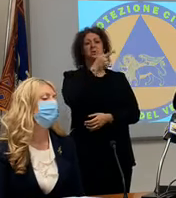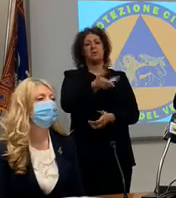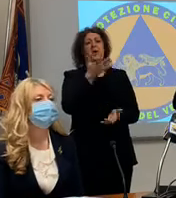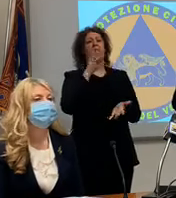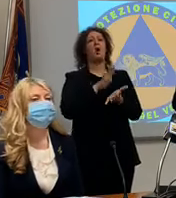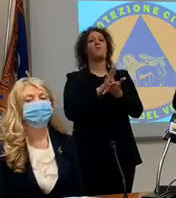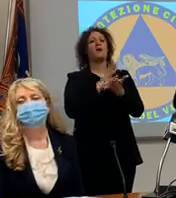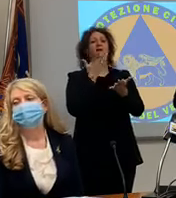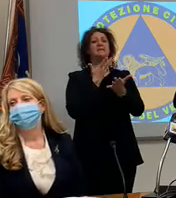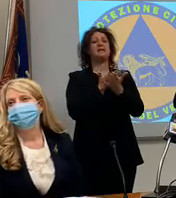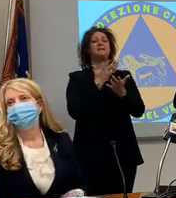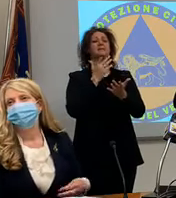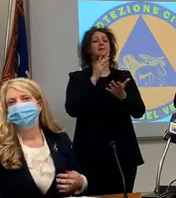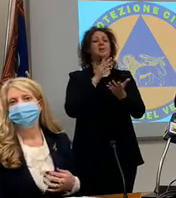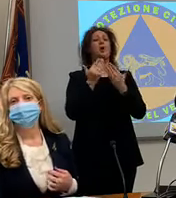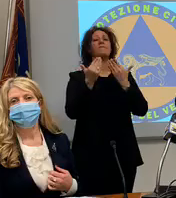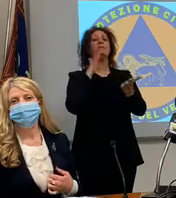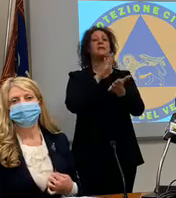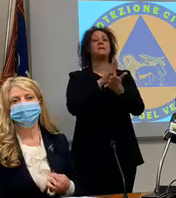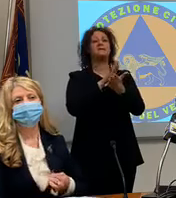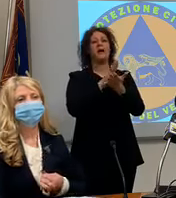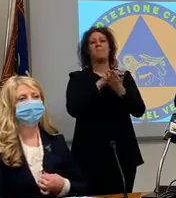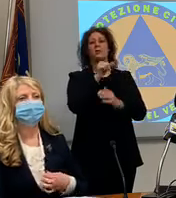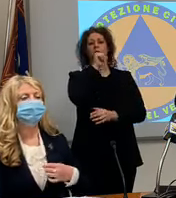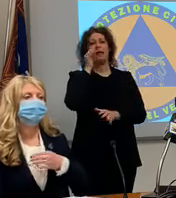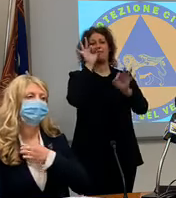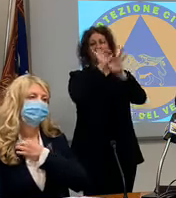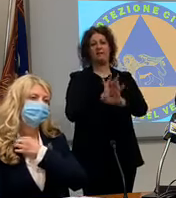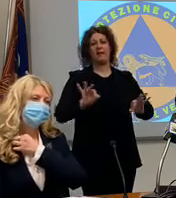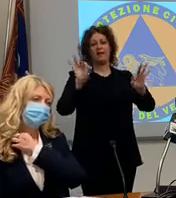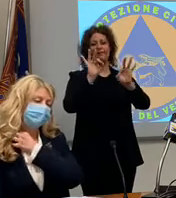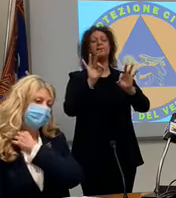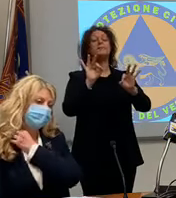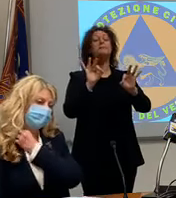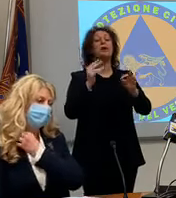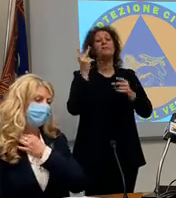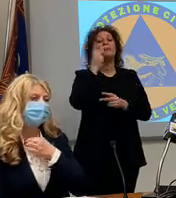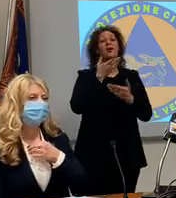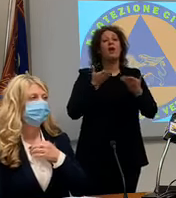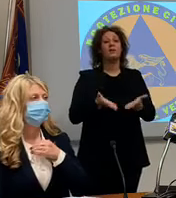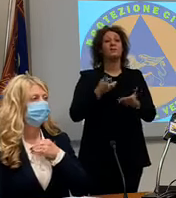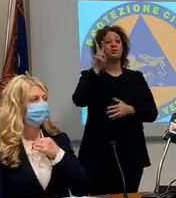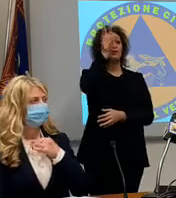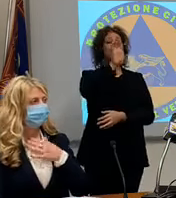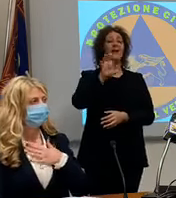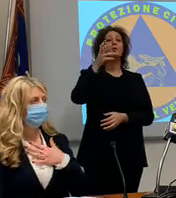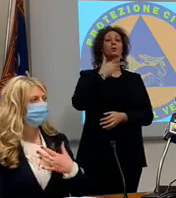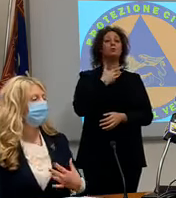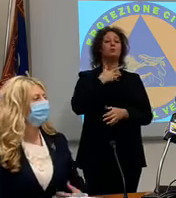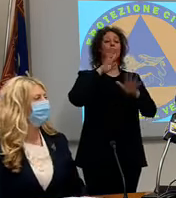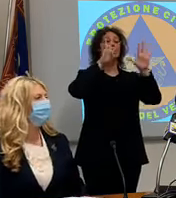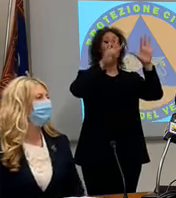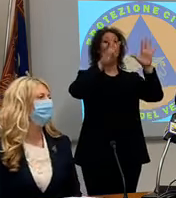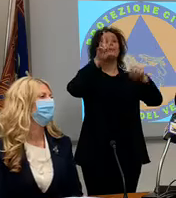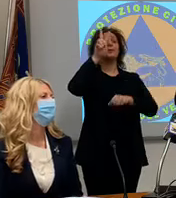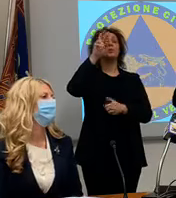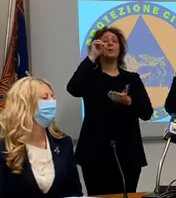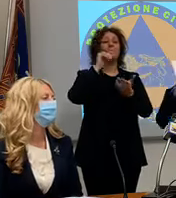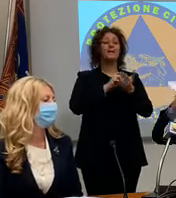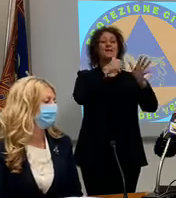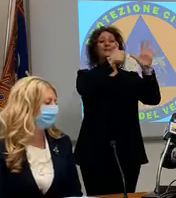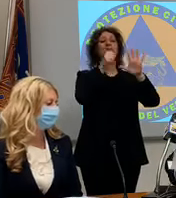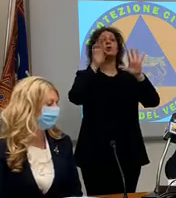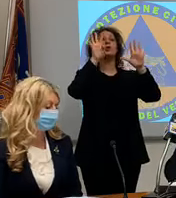e siam tutti siam tutti messi d'accordo Ecco in questo momento il Veneto a 92690